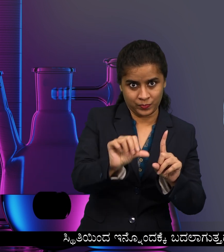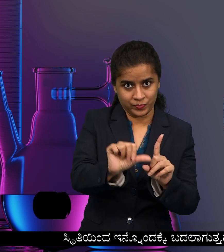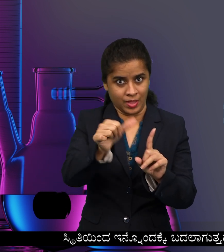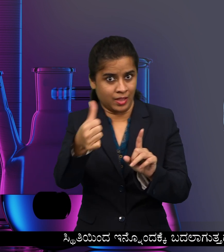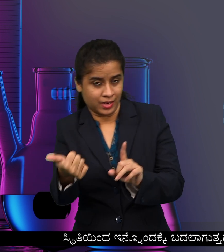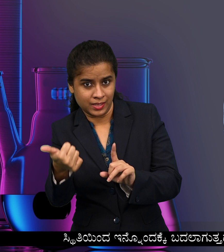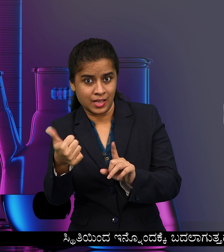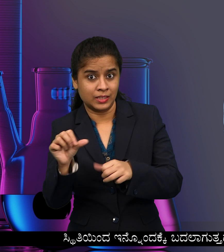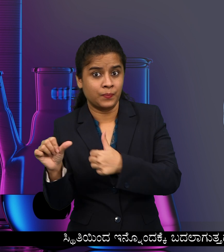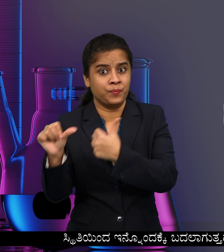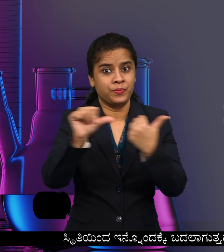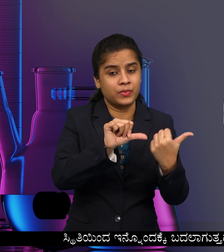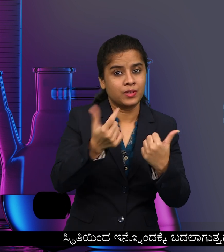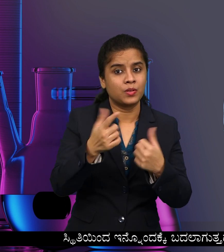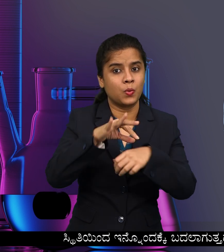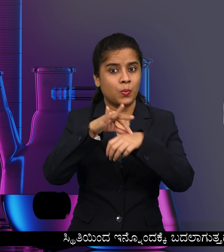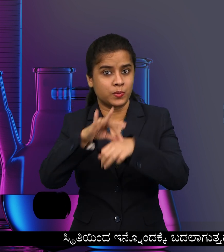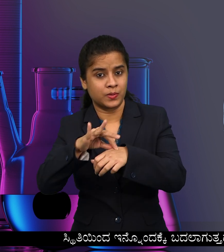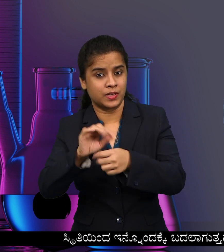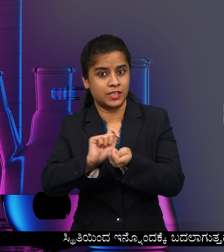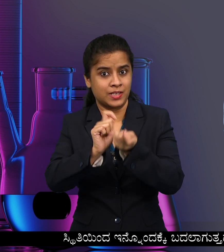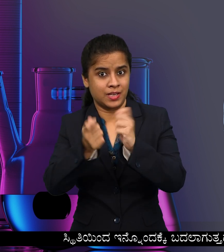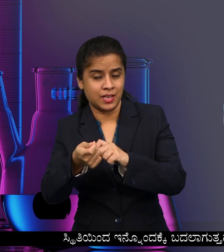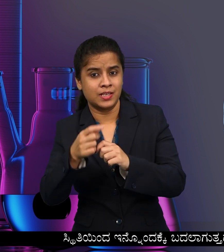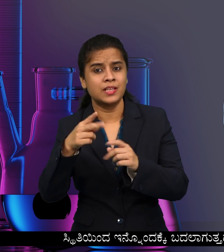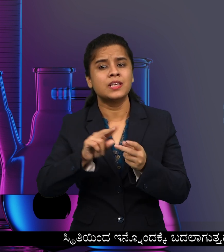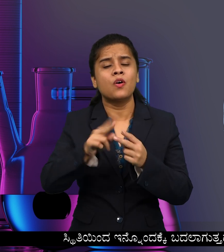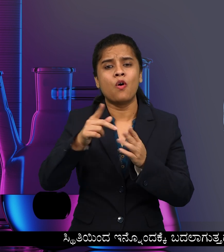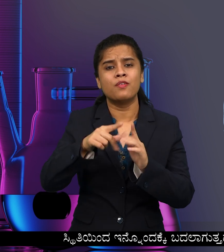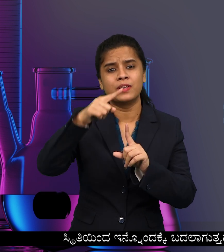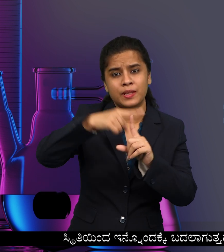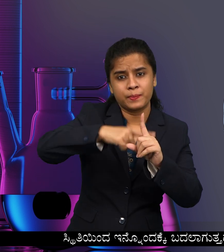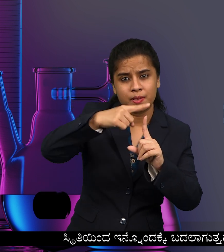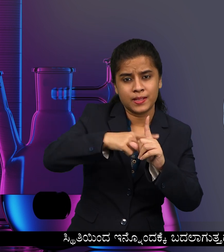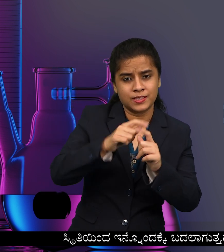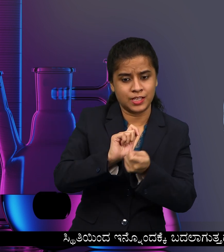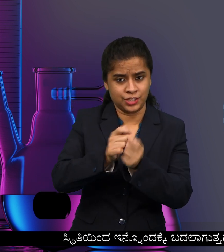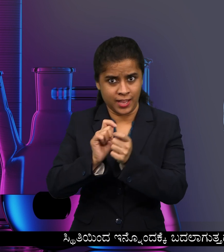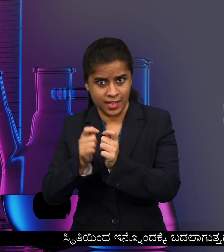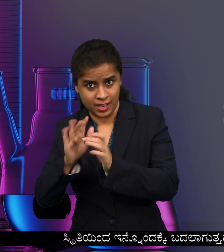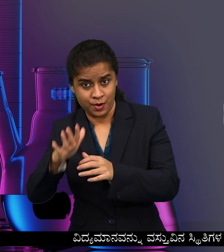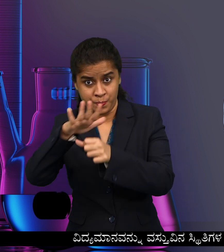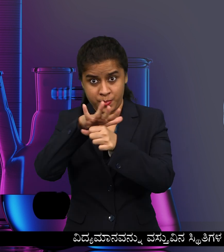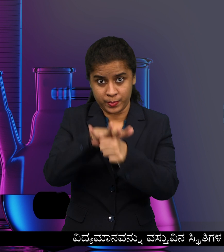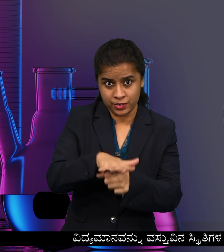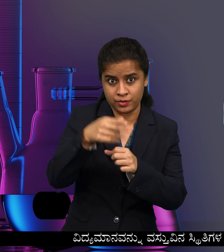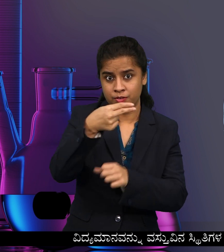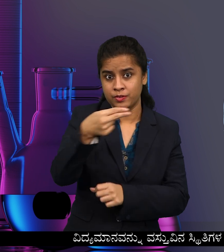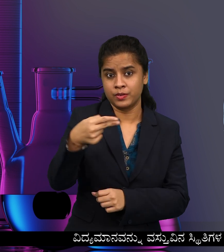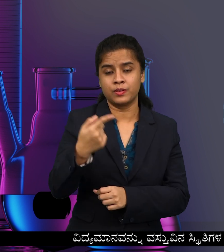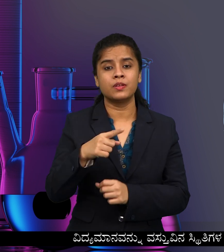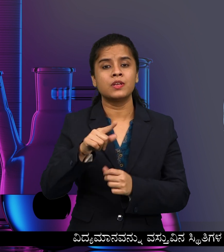ಸ್ಥಿತಿಯಿಂದ ಇನ್ನೊಂದಕ್ಕೆ ಬದಲಾಗುತ್ತದೆ ಮತ್ತು ನಂತರ ಅದರ ಮೂಲ ಸ್ಥಿತಿಗೆ ಮರಳುವ